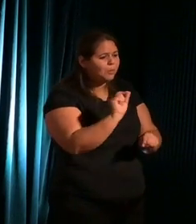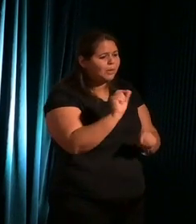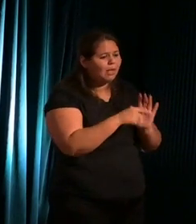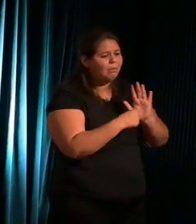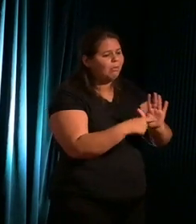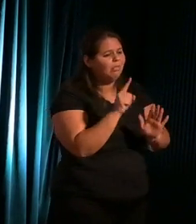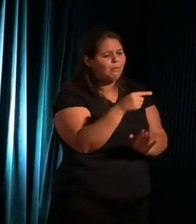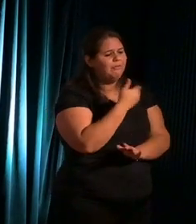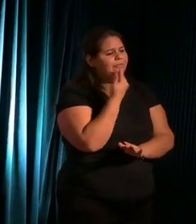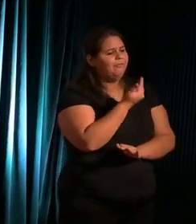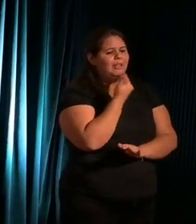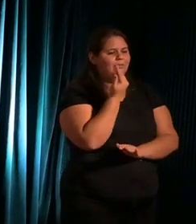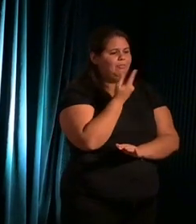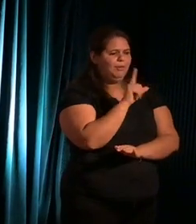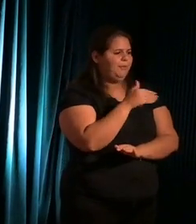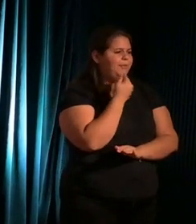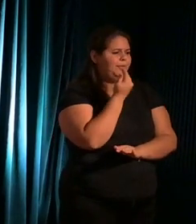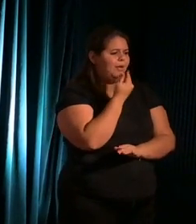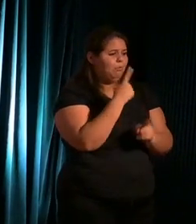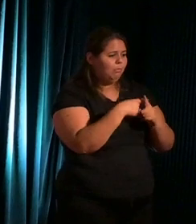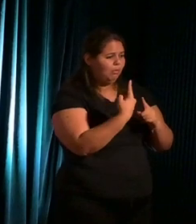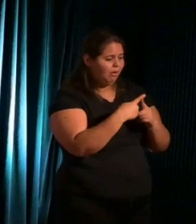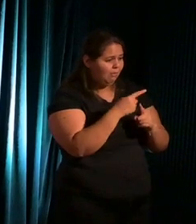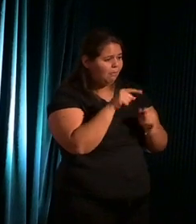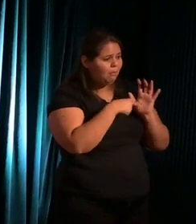são tão fáceis assim, mas